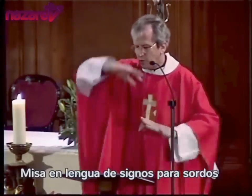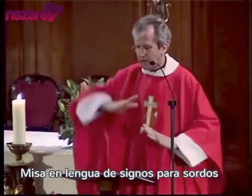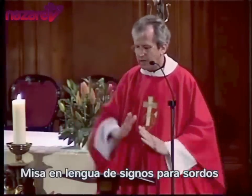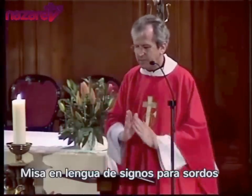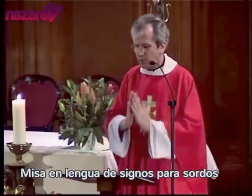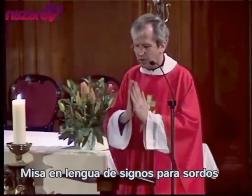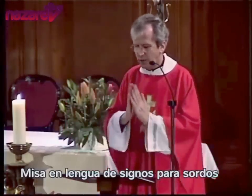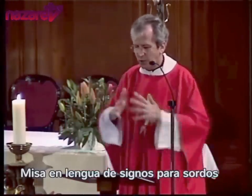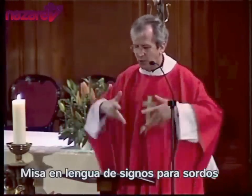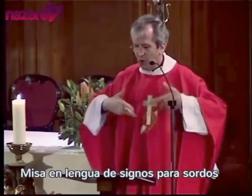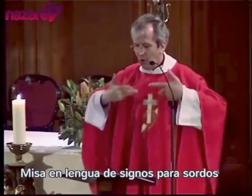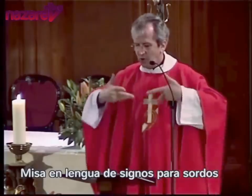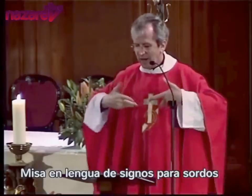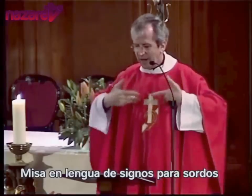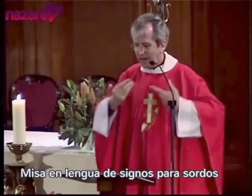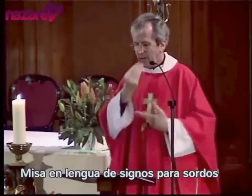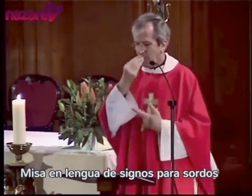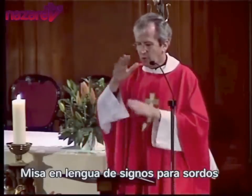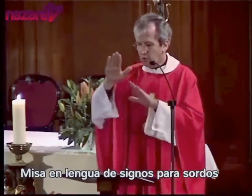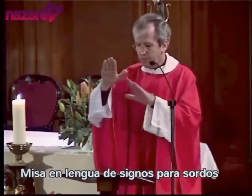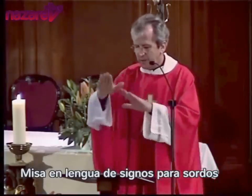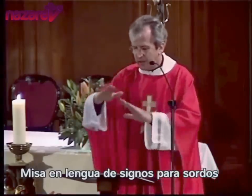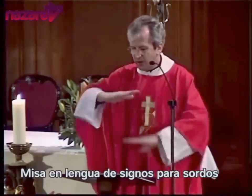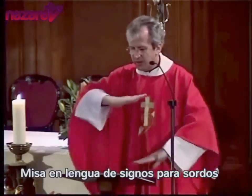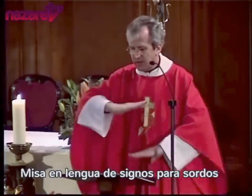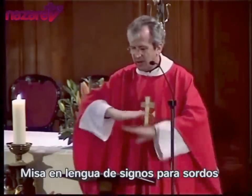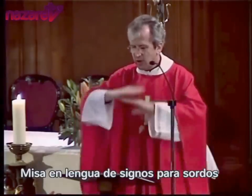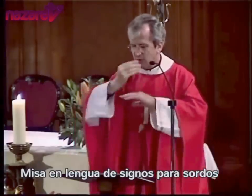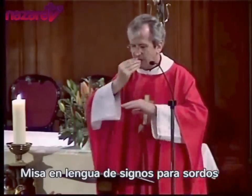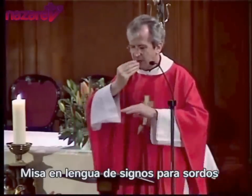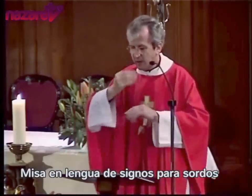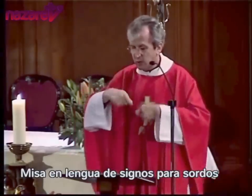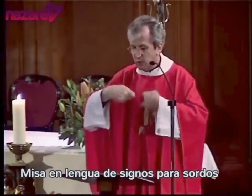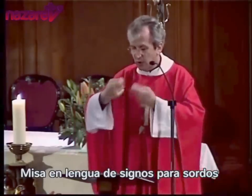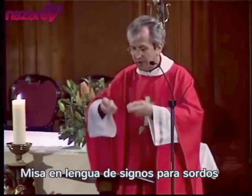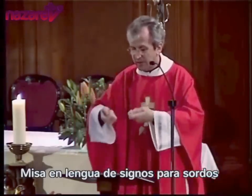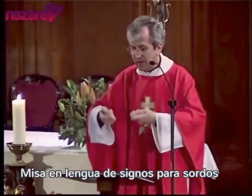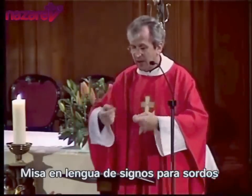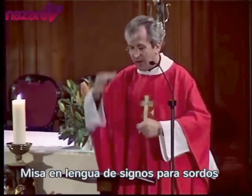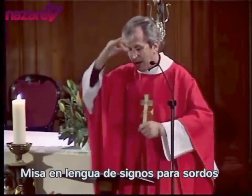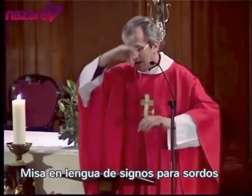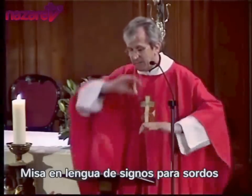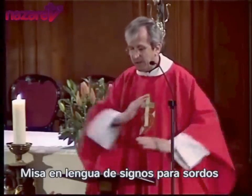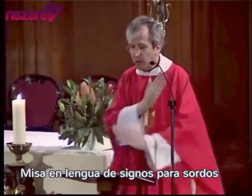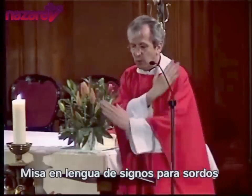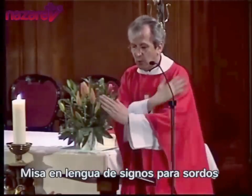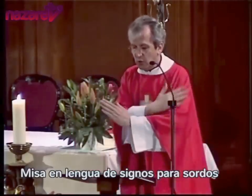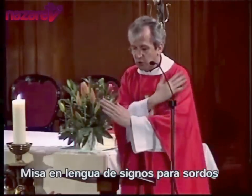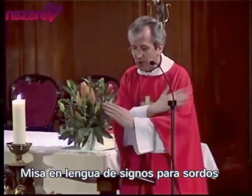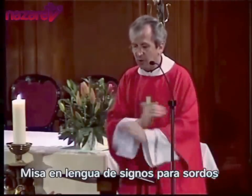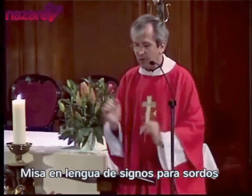sobre ellos el Espíritu Santo, os alegre con sus bendiciones y os llene de sus dones el